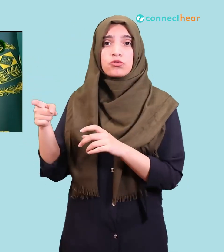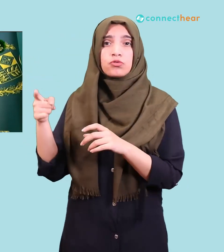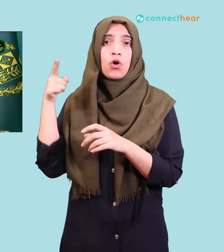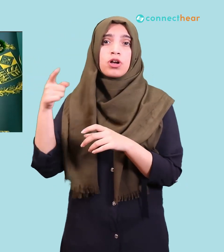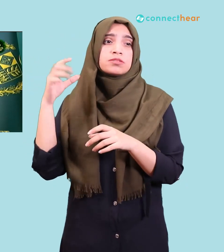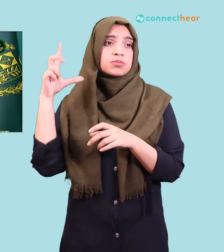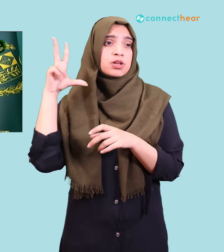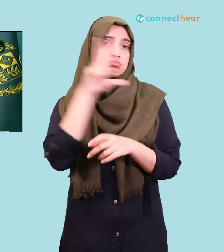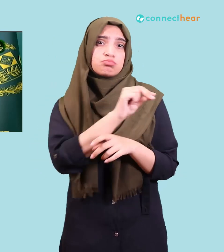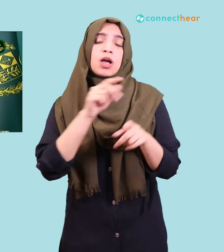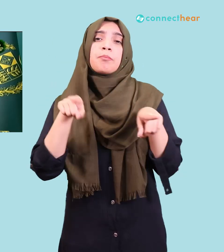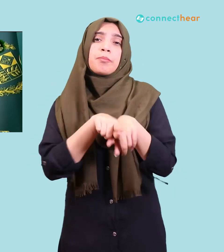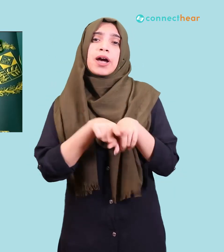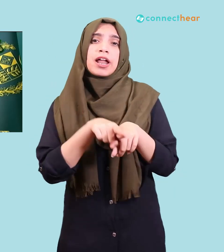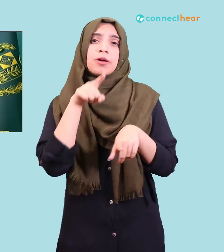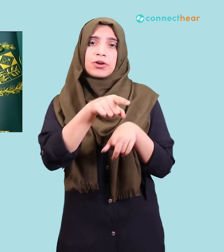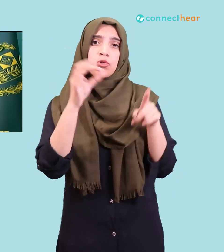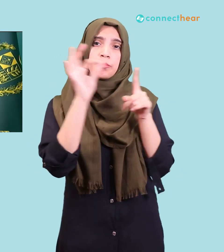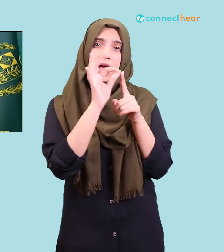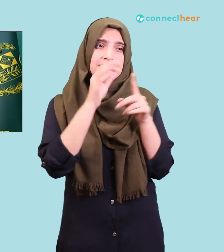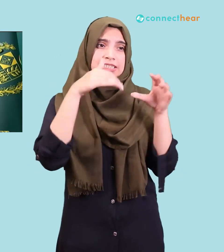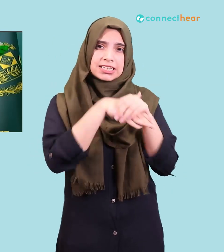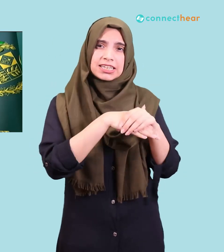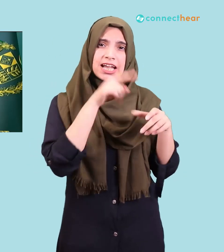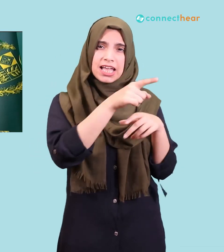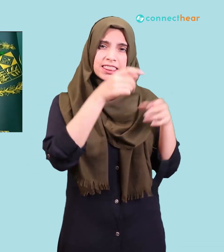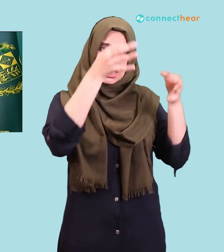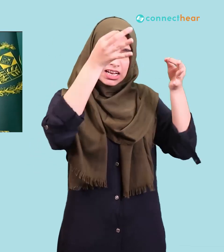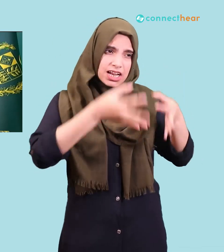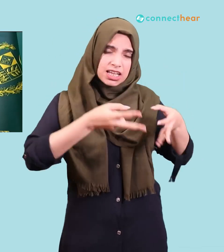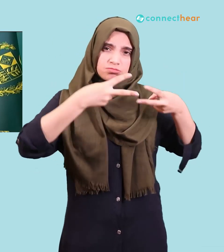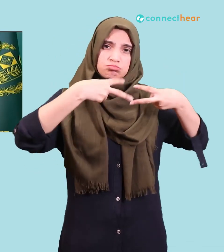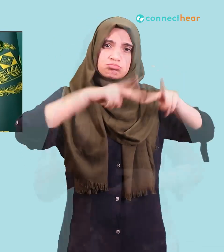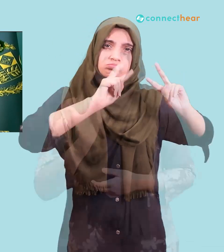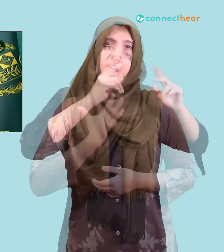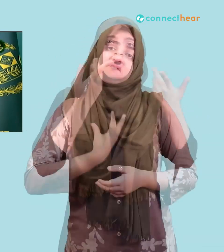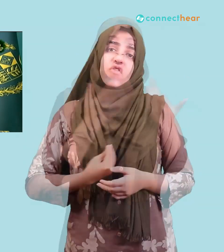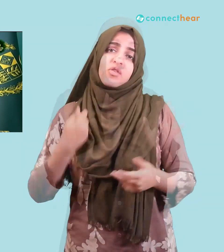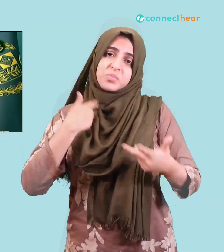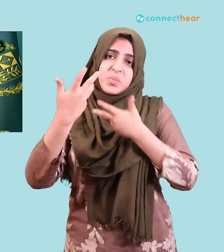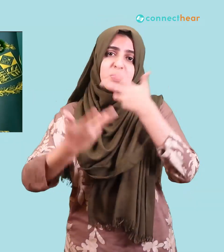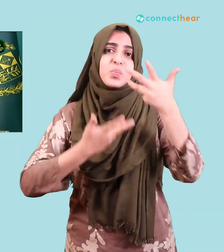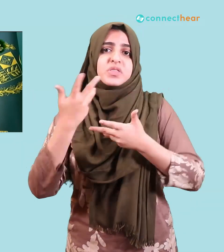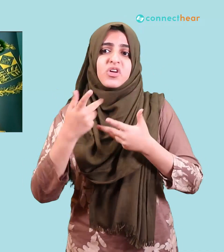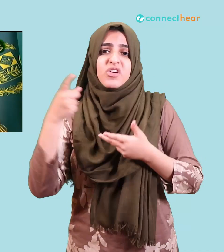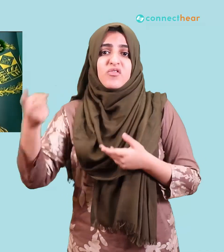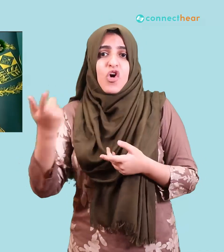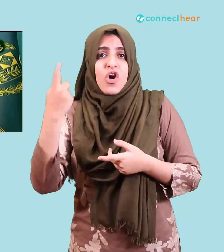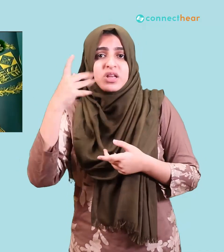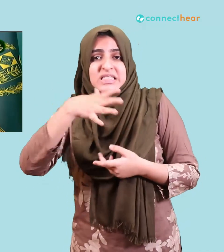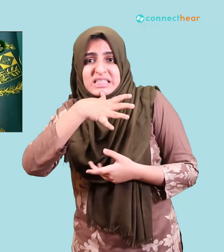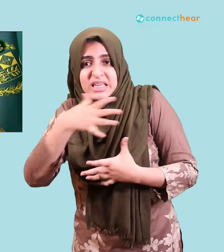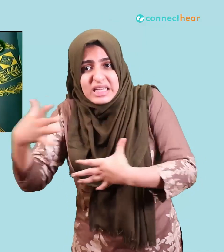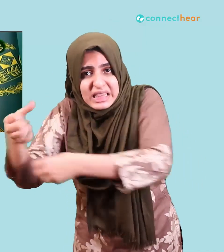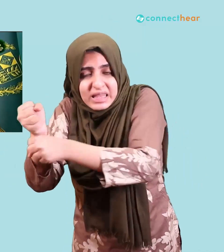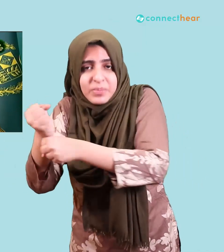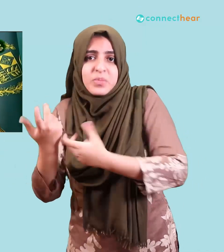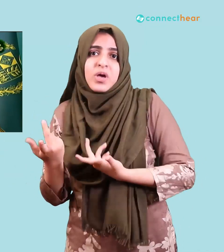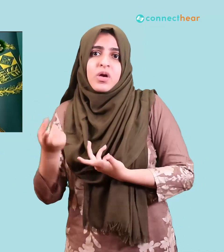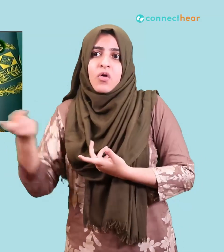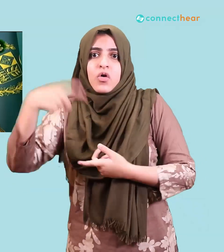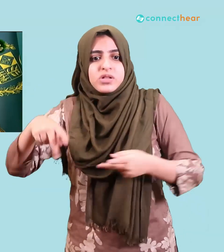میں. ہماری پولیٹیکل پارٹیز, مجھے افسوس سے کہنا پڑتا ہے کہ وہی JUI جو فضل الرحمان کی